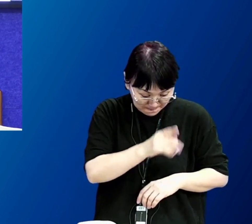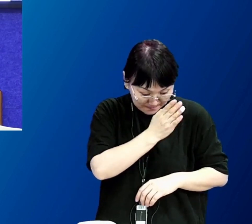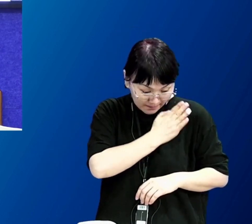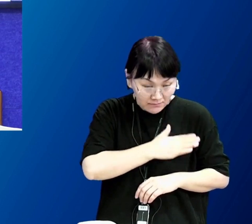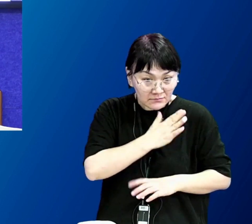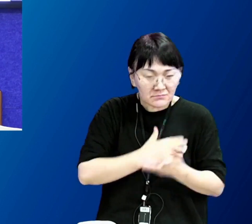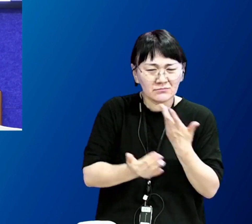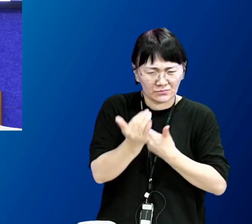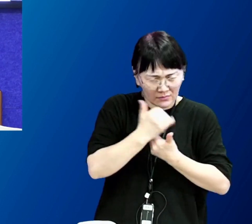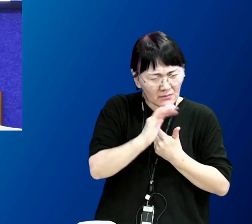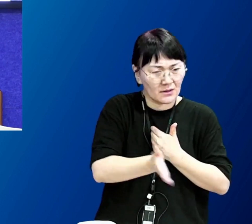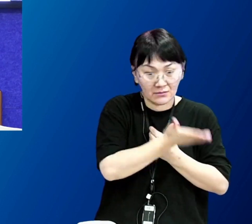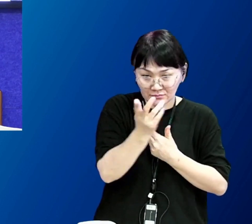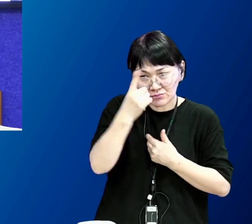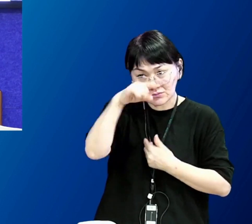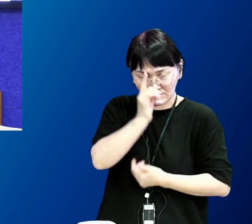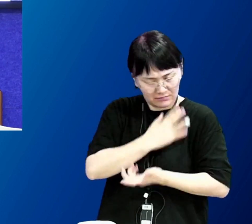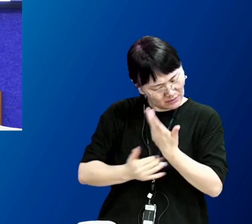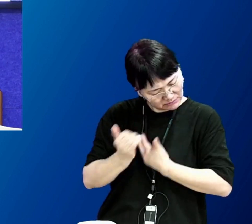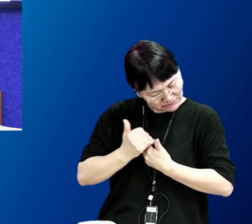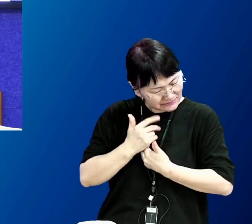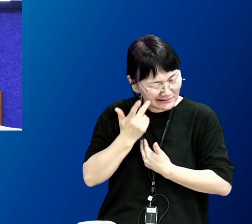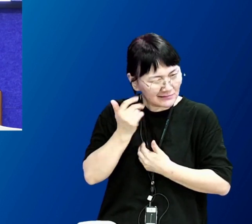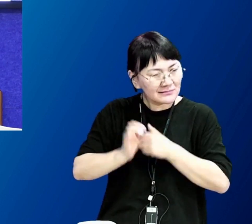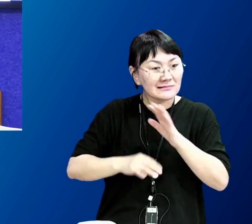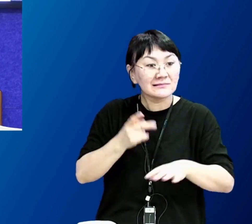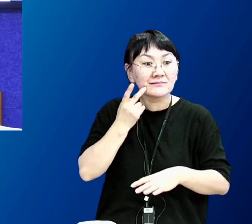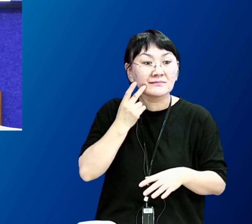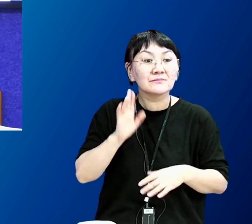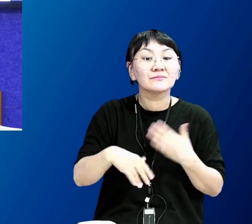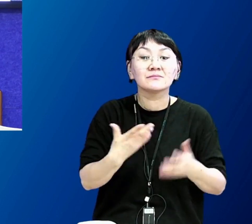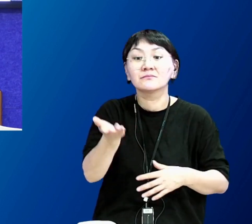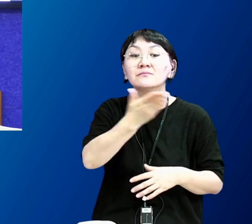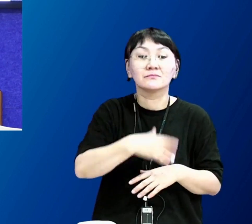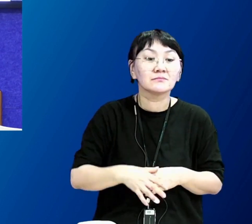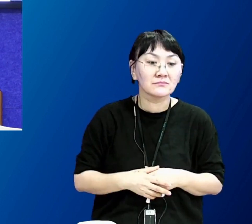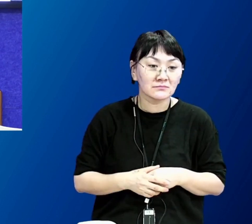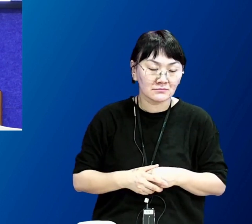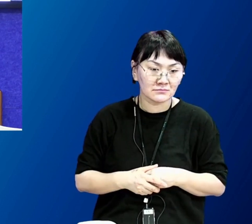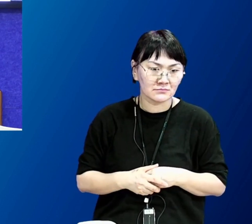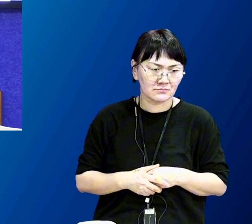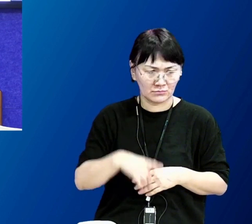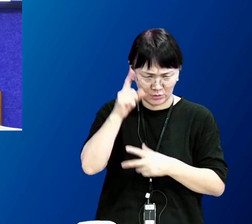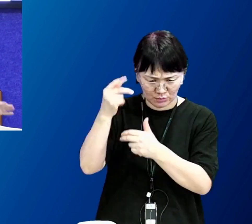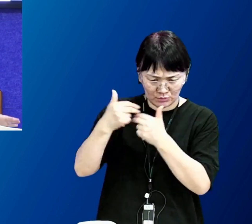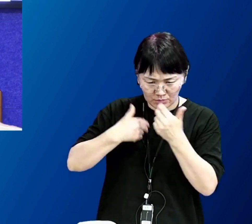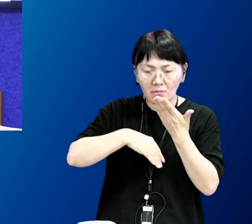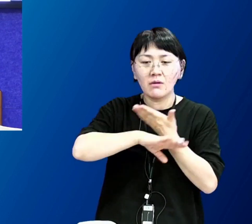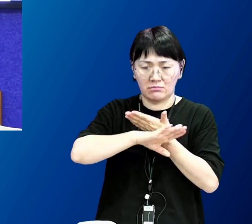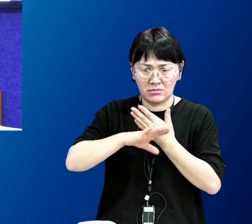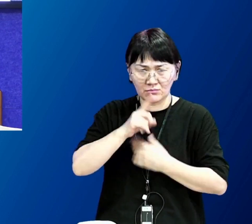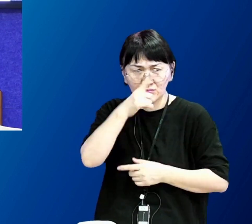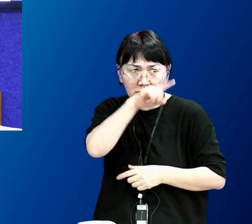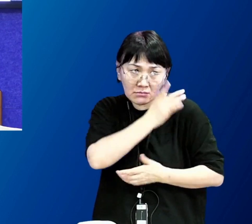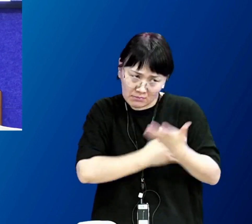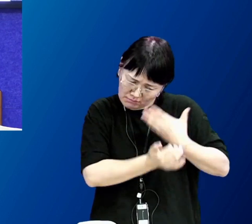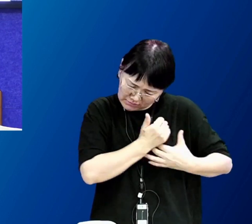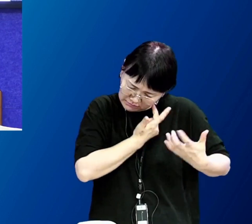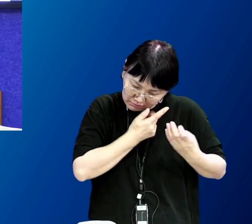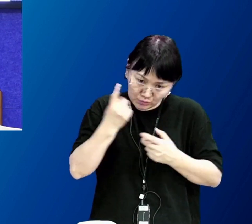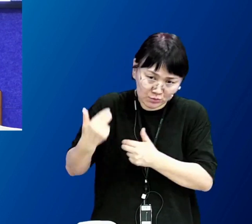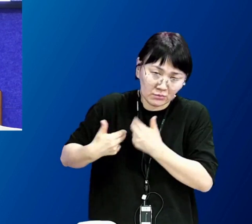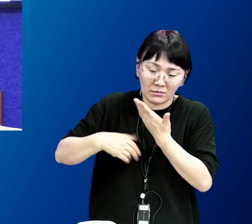Энэ хайрын дотор л бид өхөн явбал байж тээ. Энэ хайр нь яа тийм бол бид өхнийг байж тээ хамгаалдаг ойлгож байна уу?